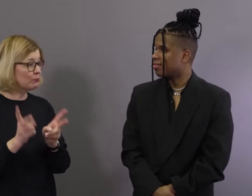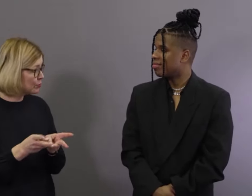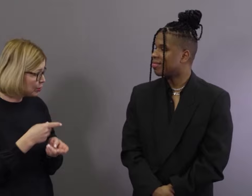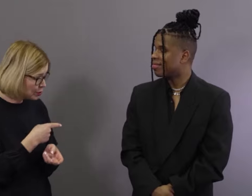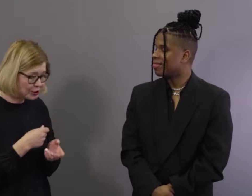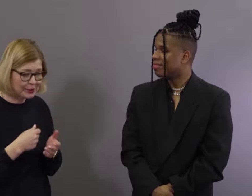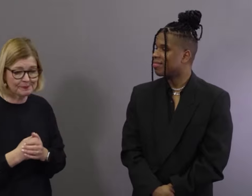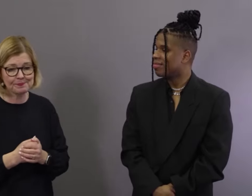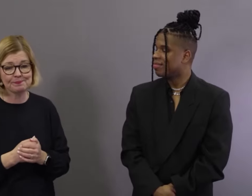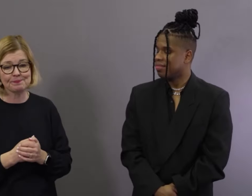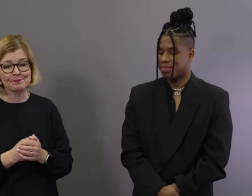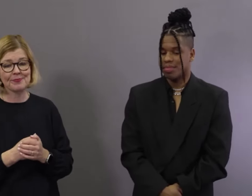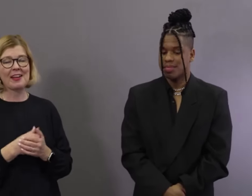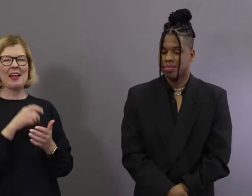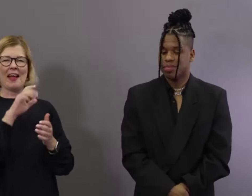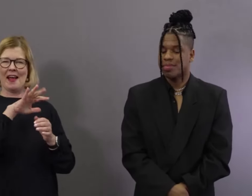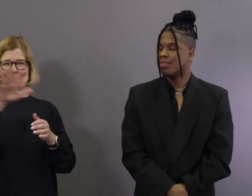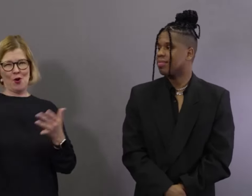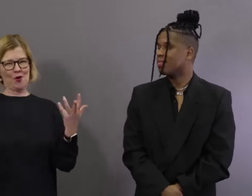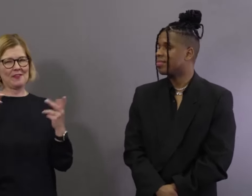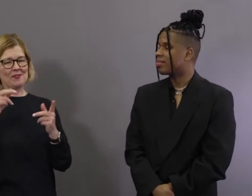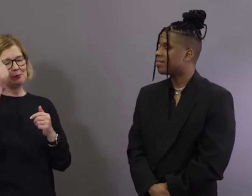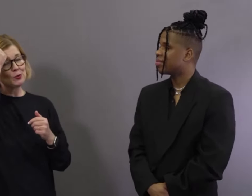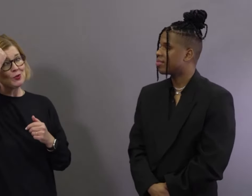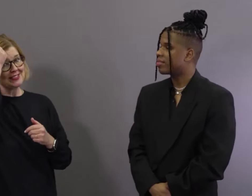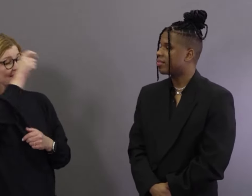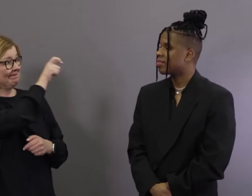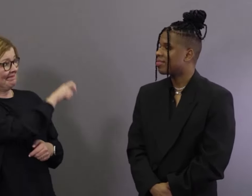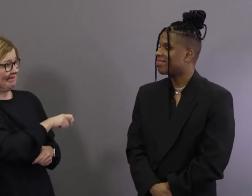toimit myös kommentaattorina ja juontajana.